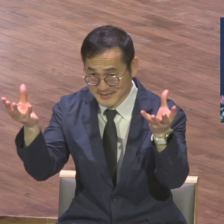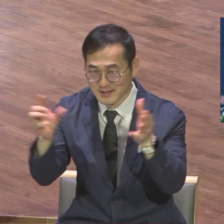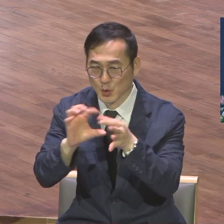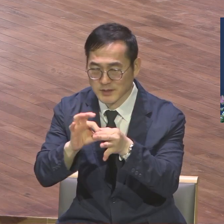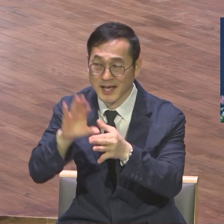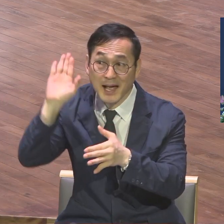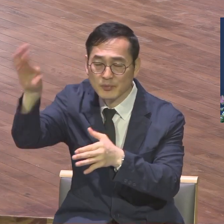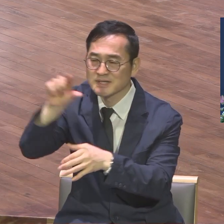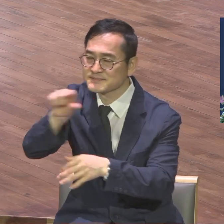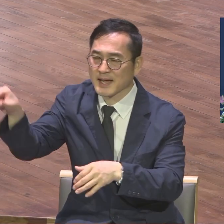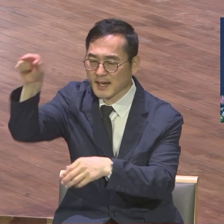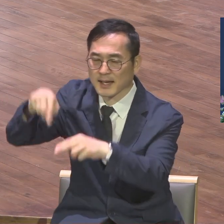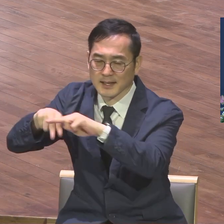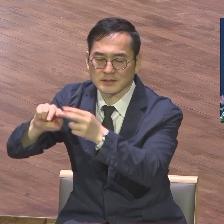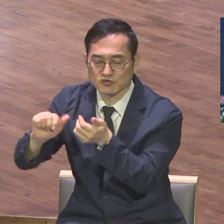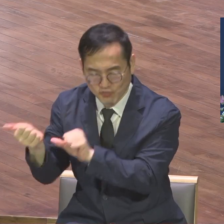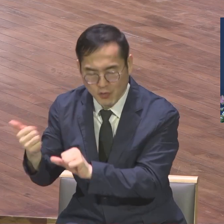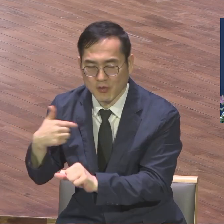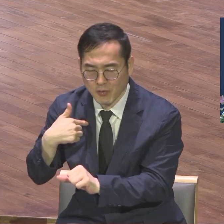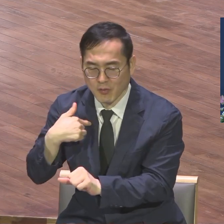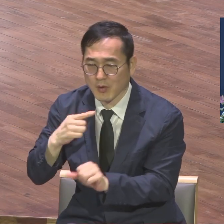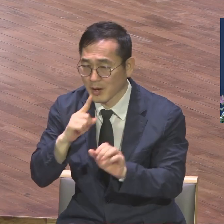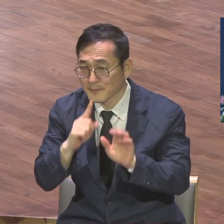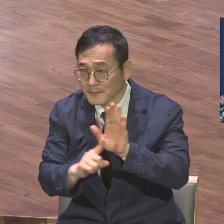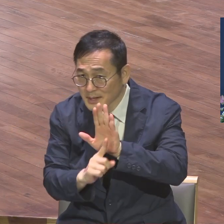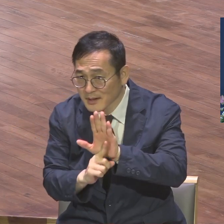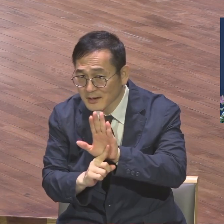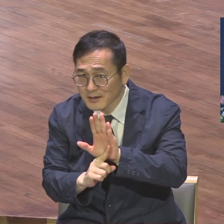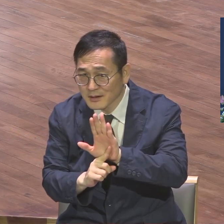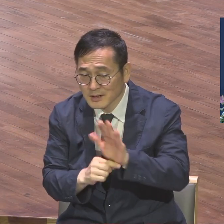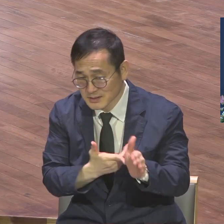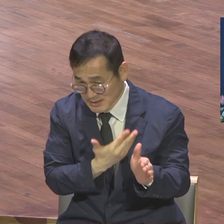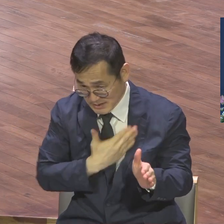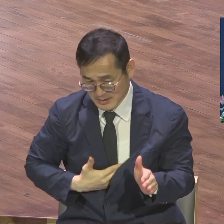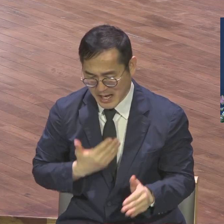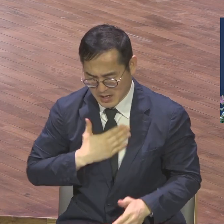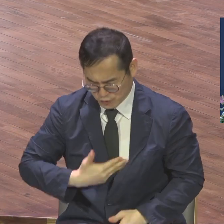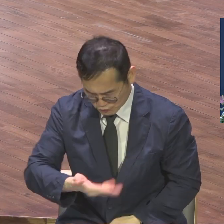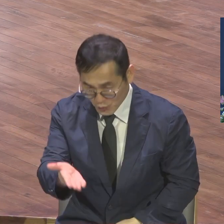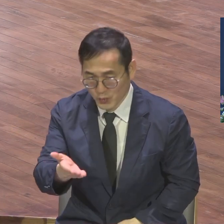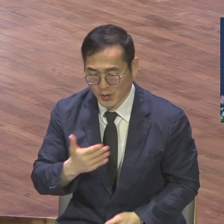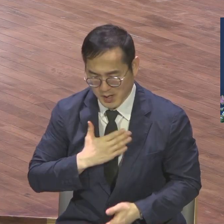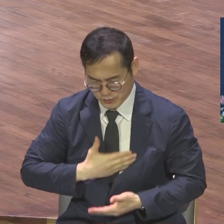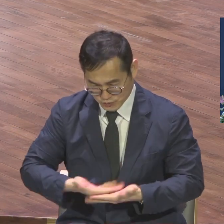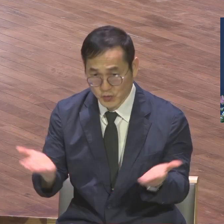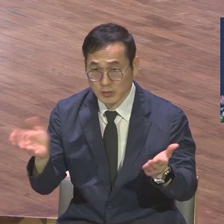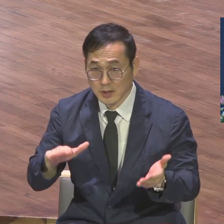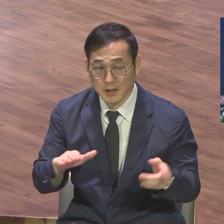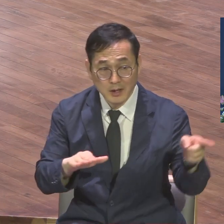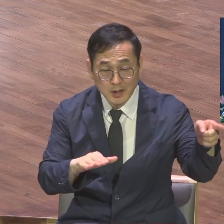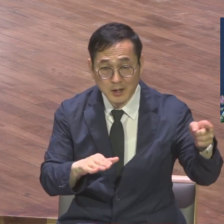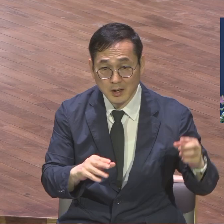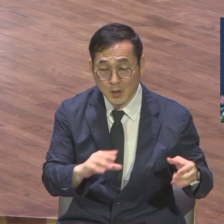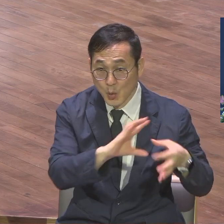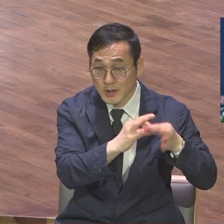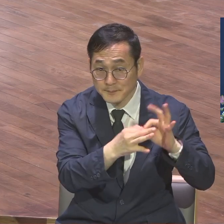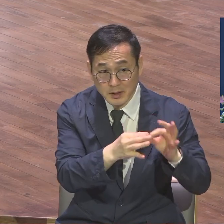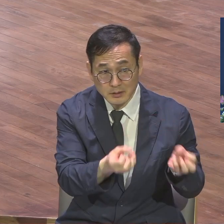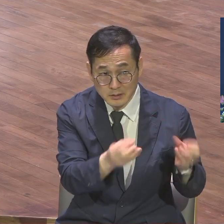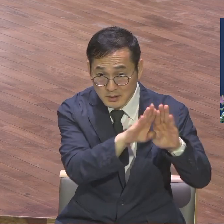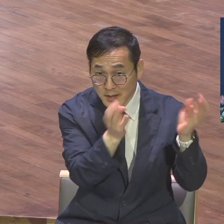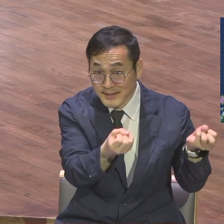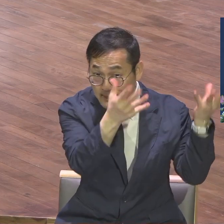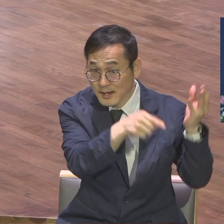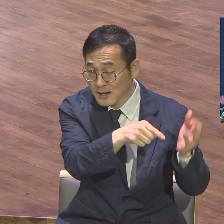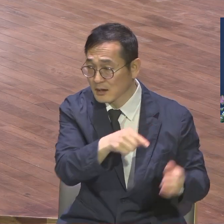십자가를 통한 놀라운 이 구원의 이 언약을 제자들에게 심어주었는데 그런데 지금 프랑스 파리 올림픽에서는 그런